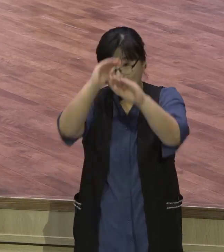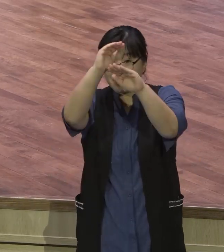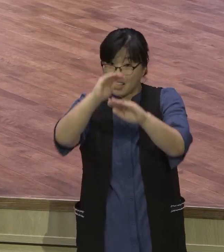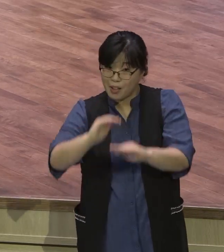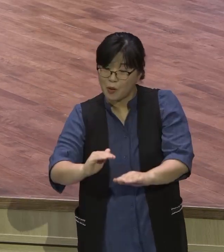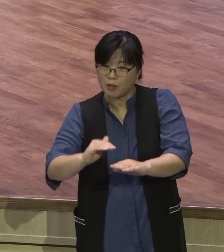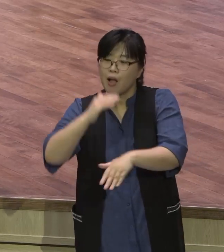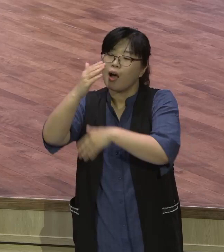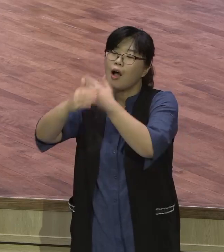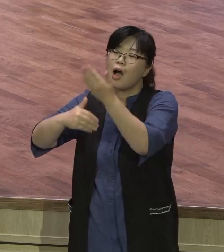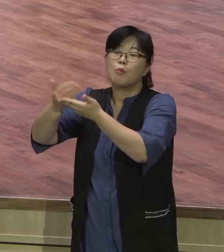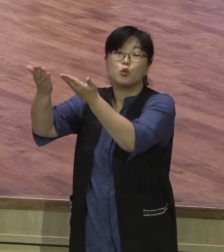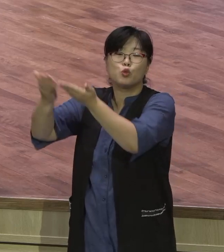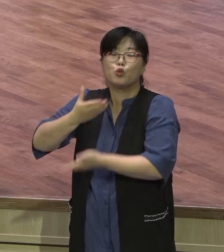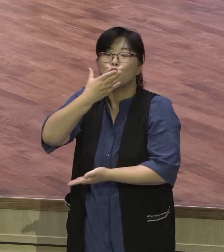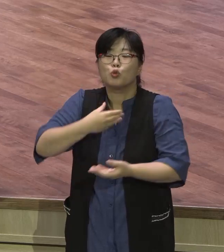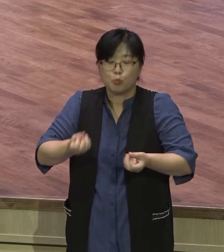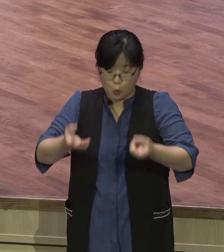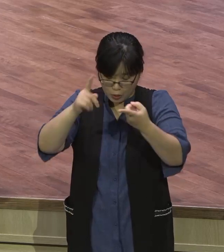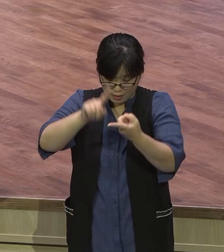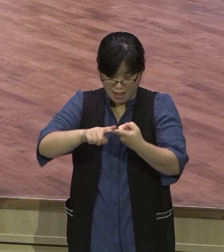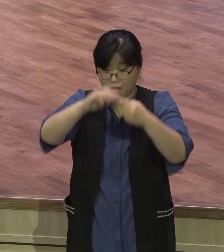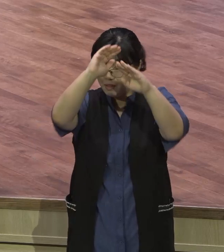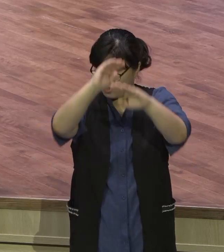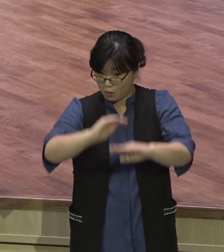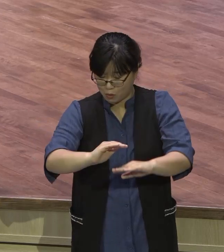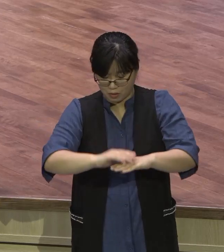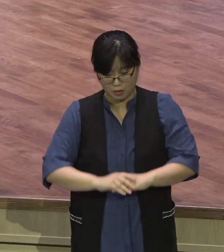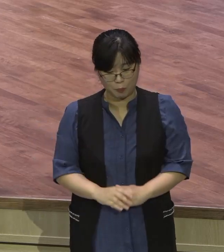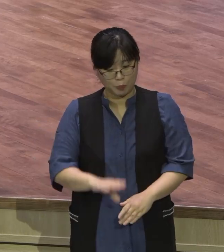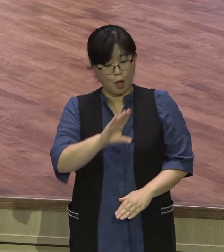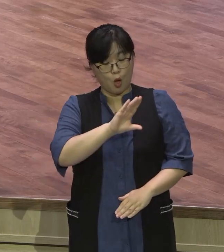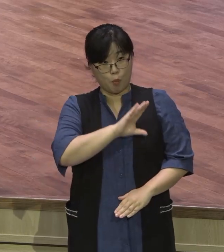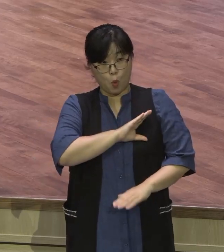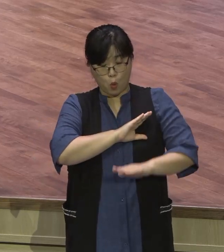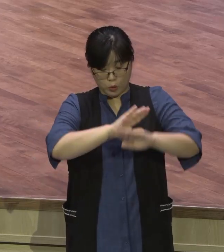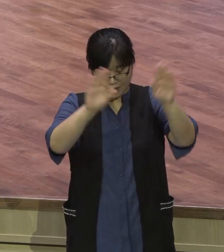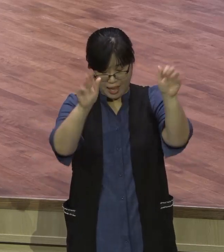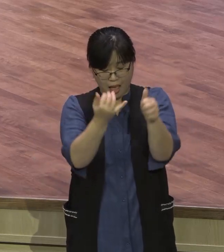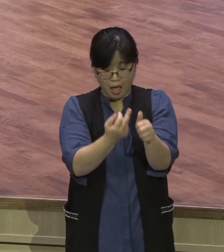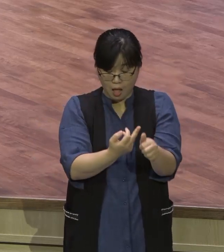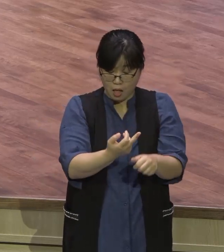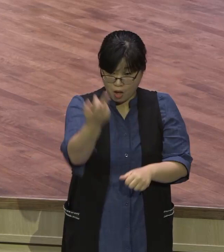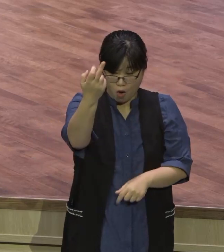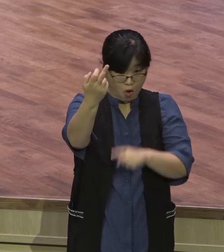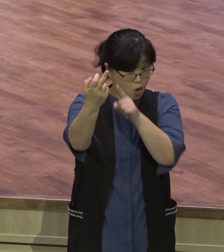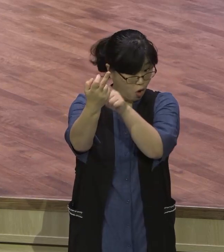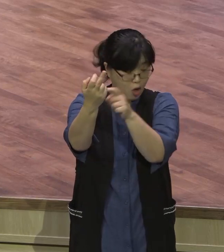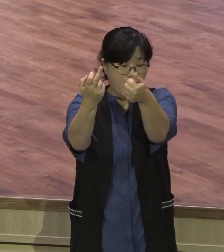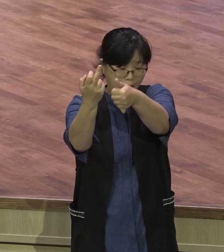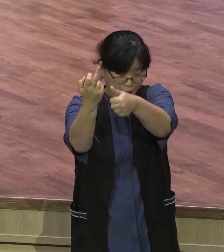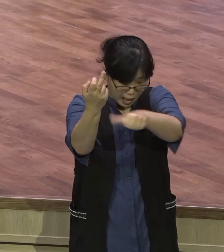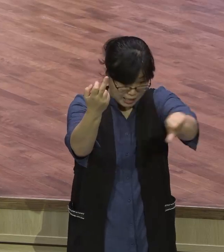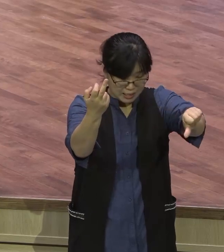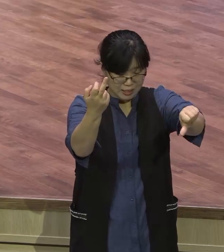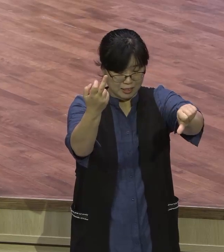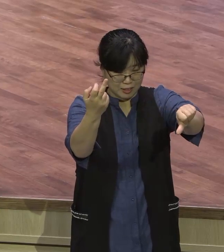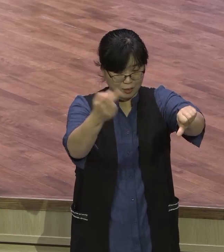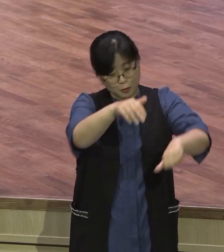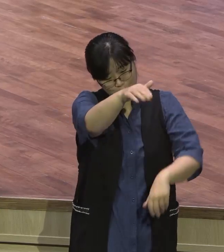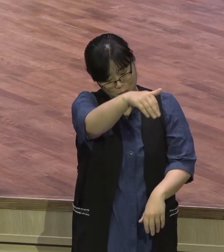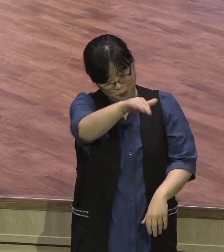대제사장 아론과 그의 아들들에게 이스라엘 자순을 위해서 축복하라 하는 말씀을